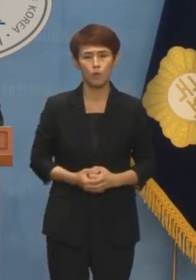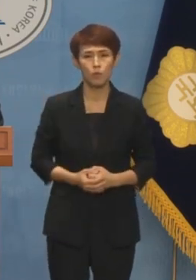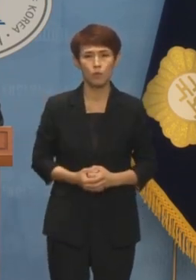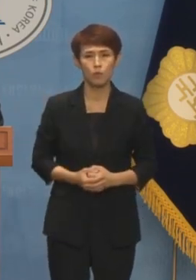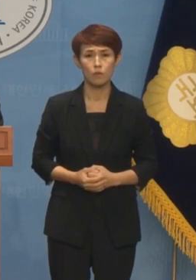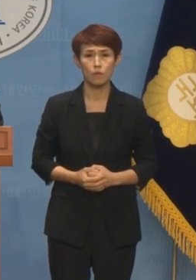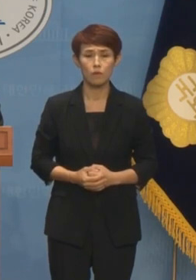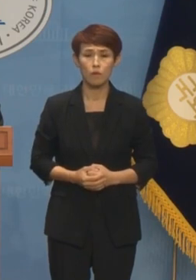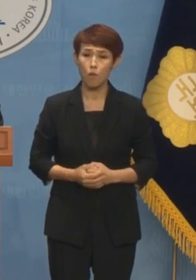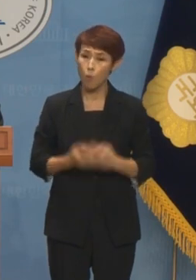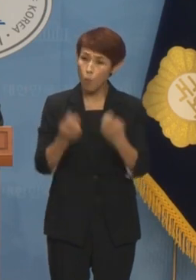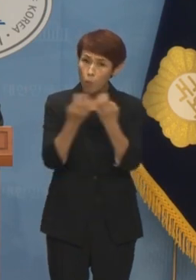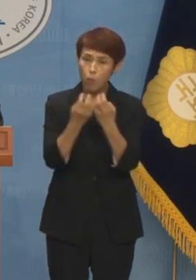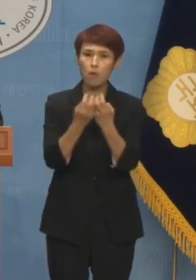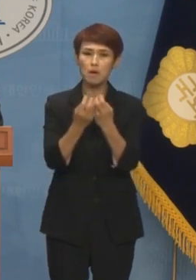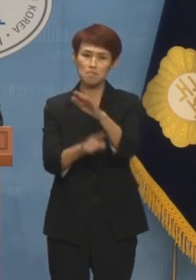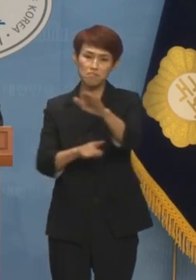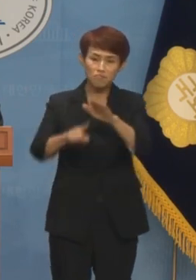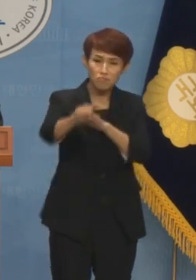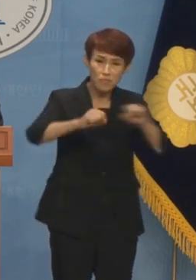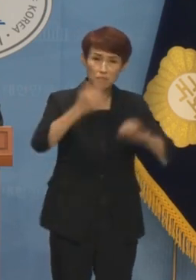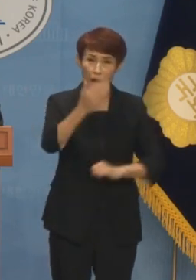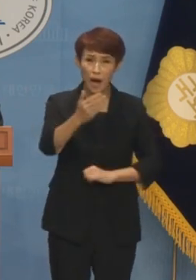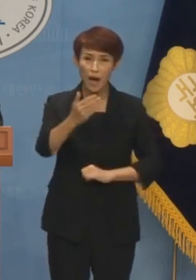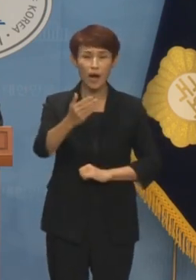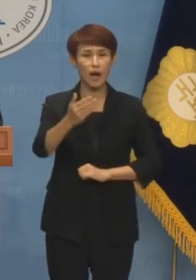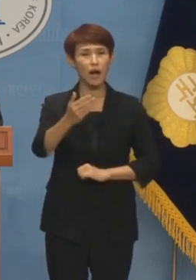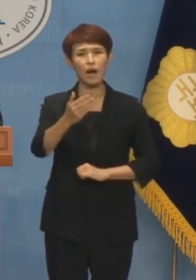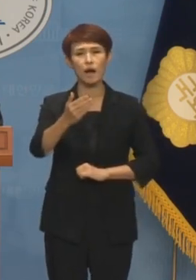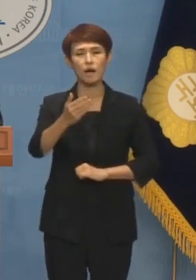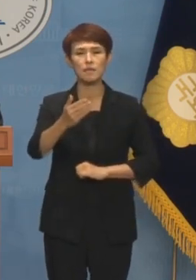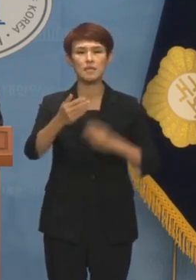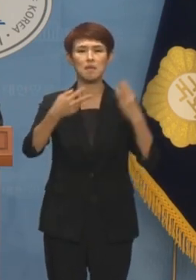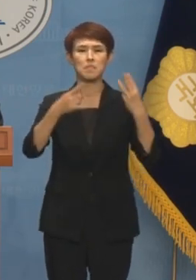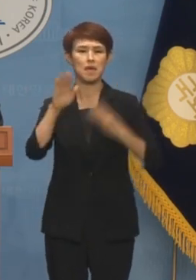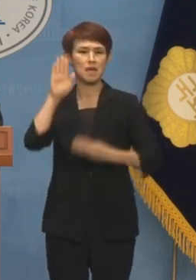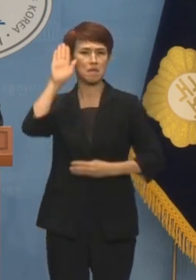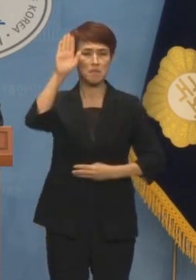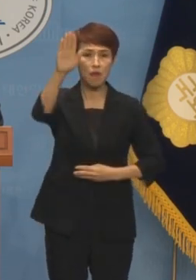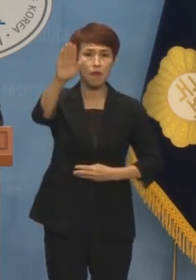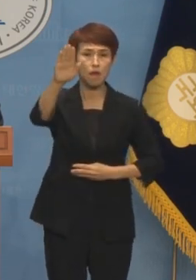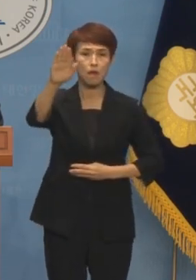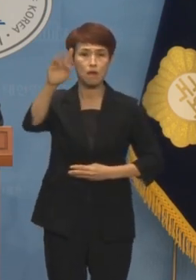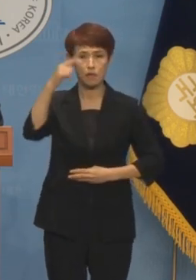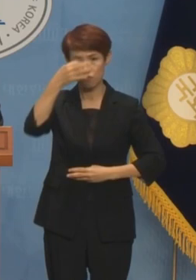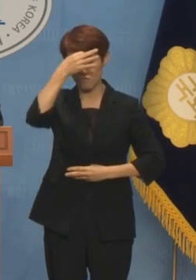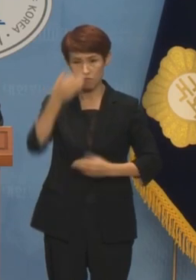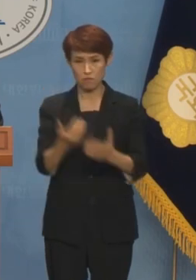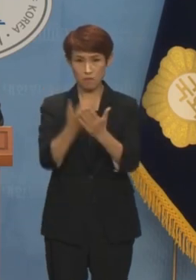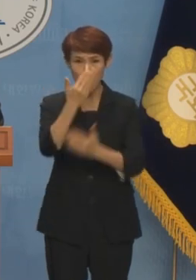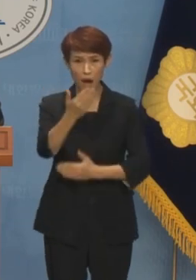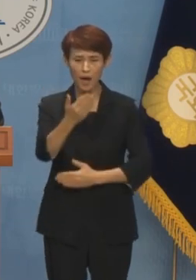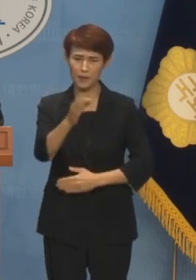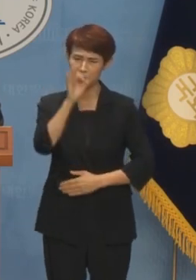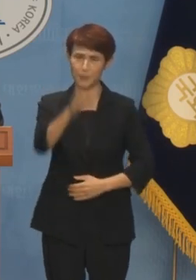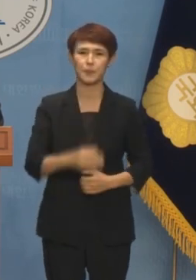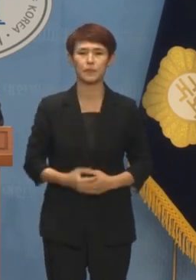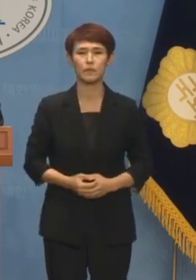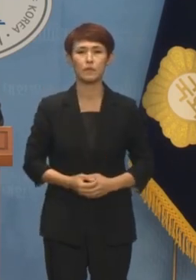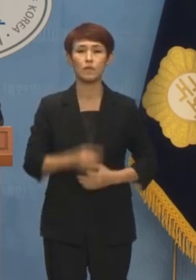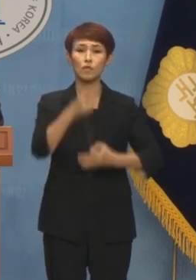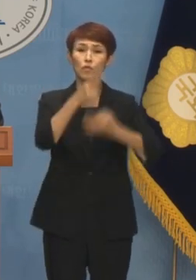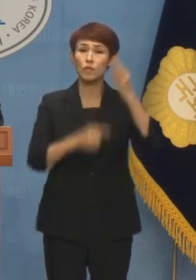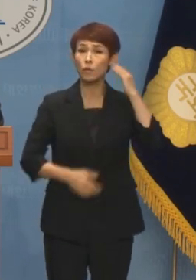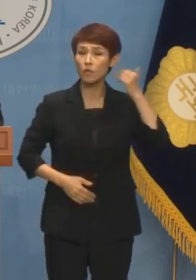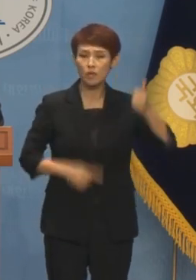이런 상황에서 어떻게 퍼스트 무버가 되고 어떻게 3대 미래 기술을 육성하란 말입니까? 윤석열